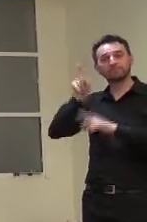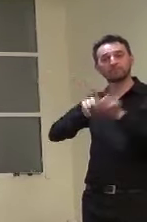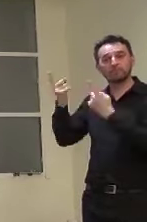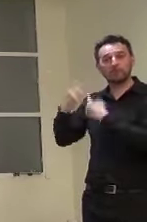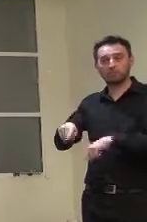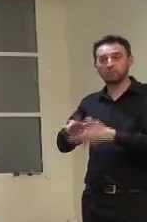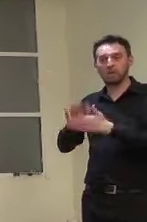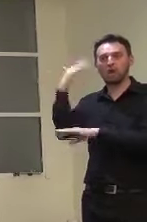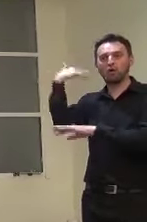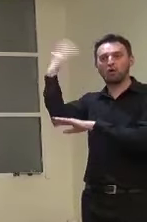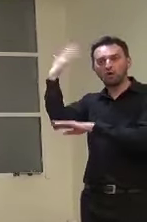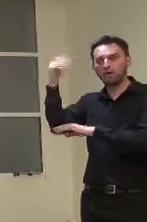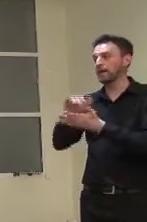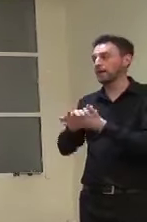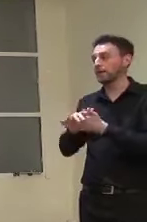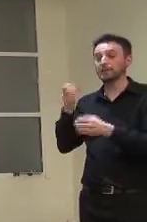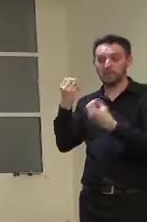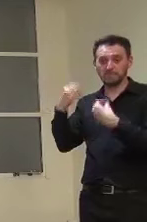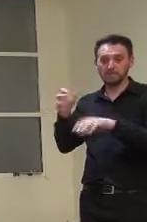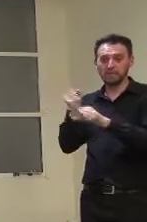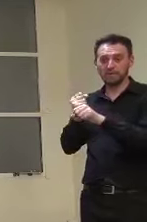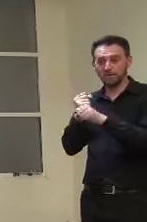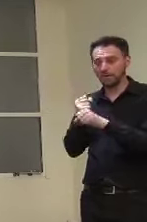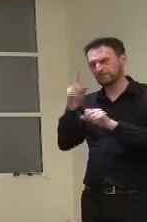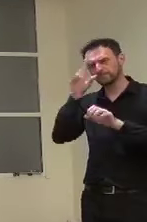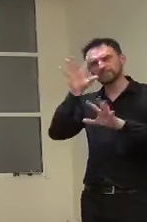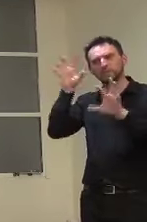sobre las cuales estamos trabajando